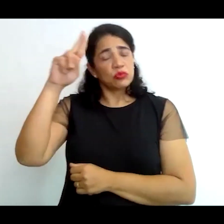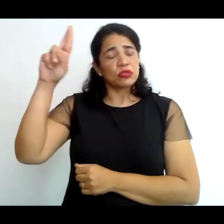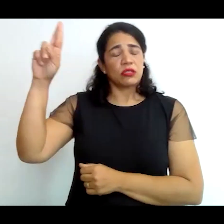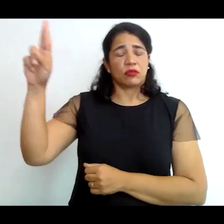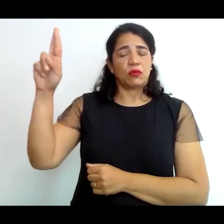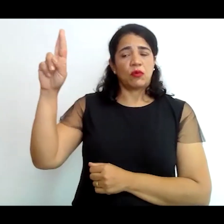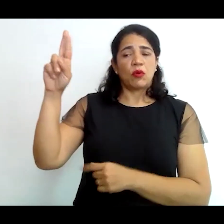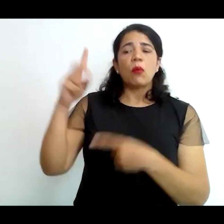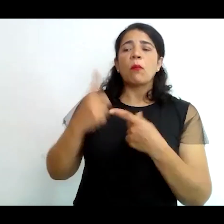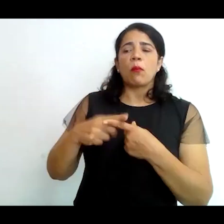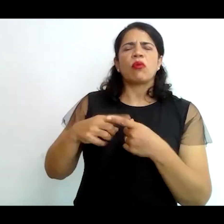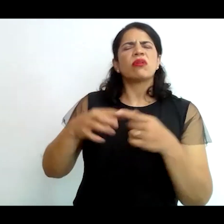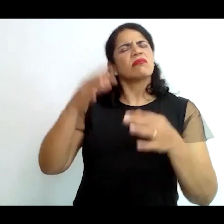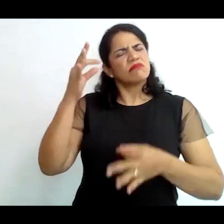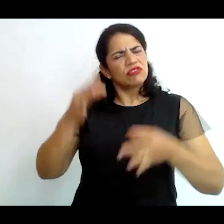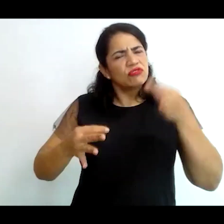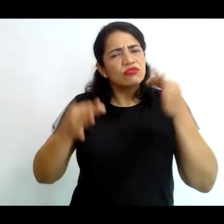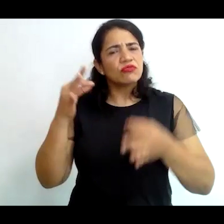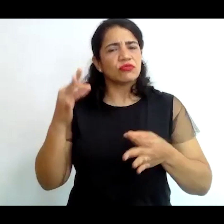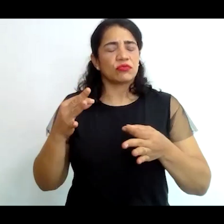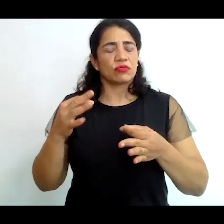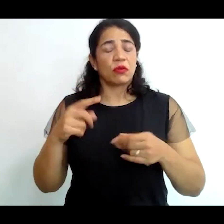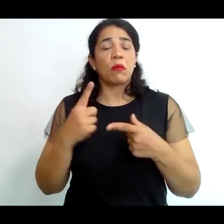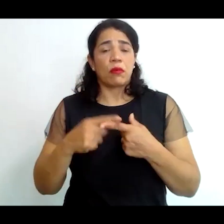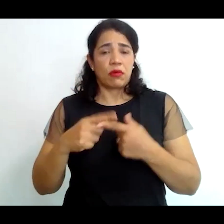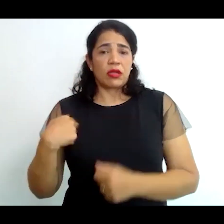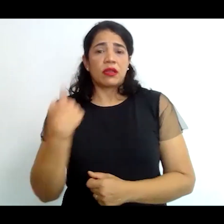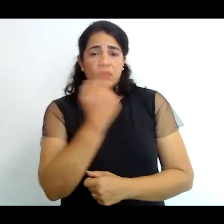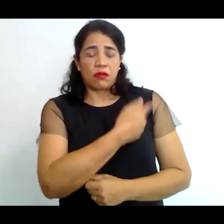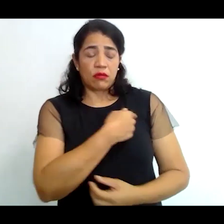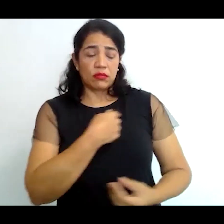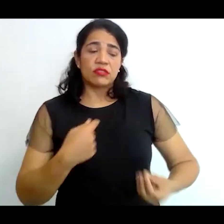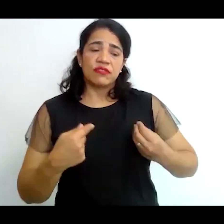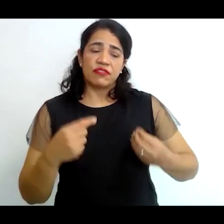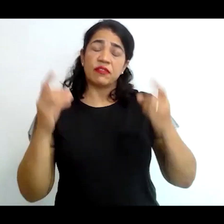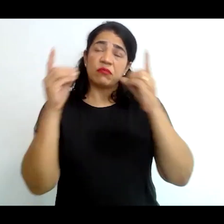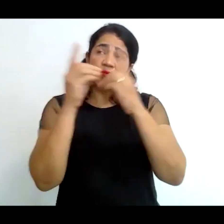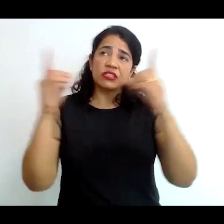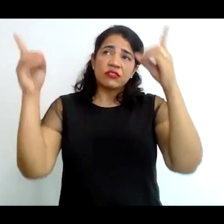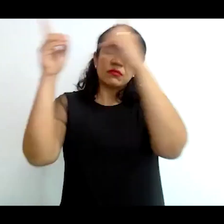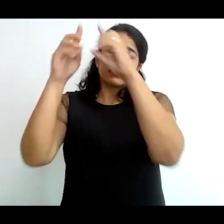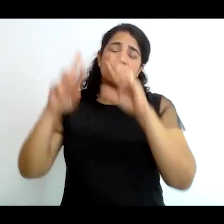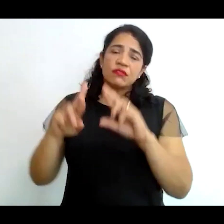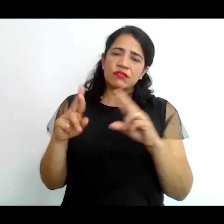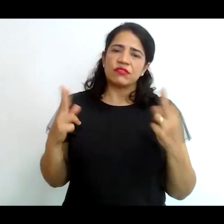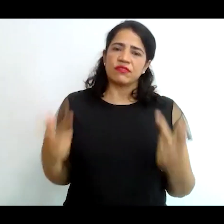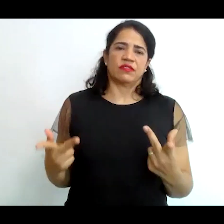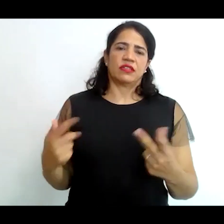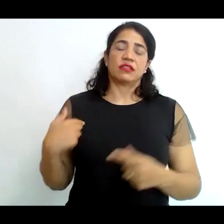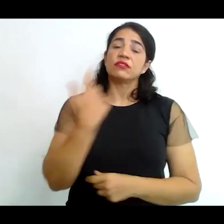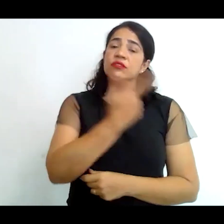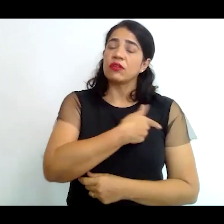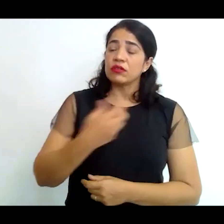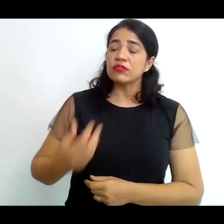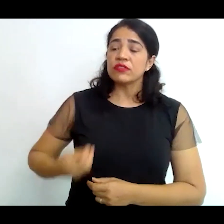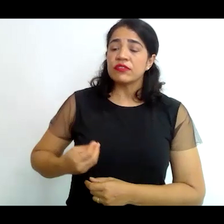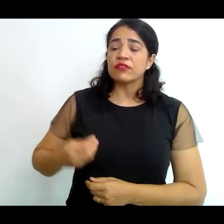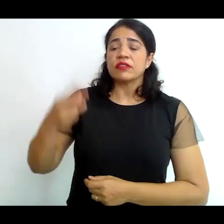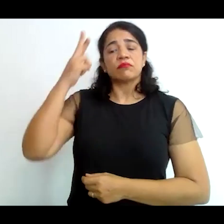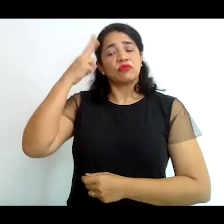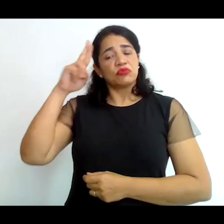do mundo, estamos no Senhor. No Senhor indica que na igreja nós temos uma cultura